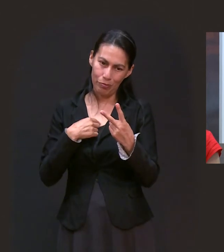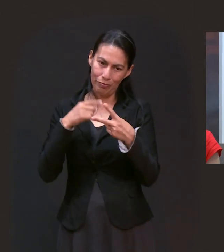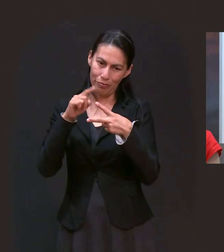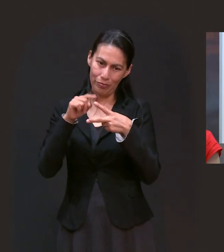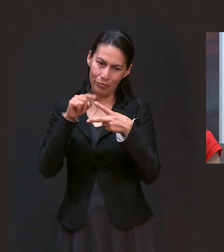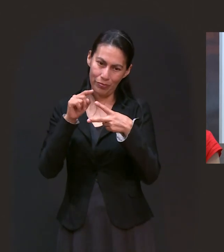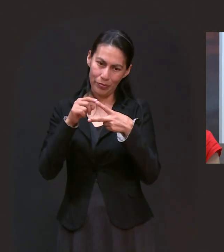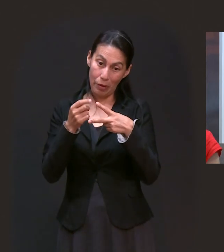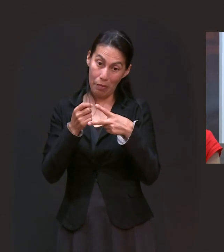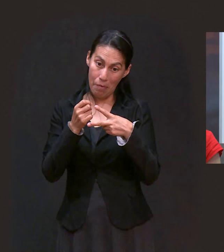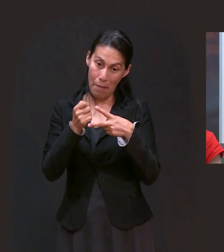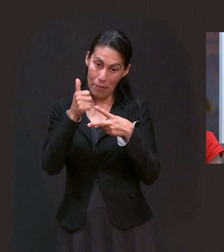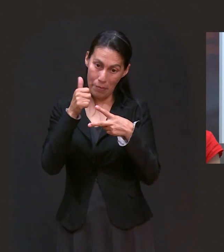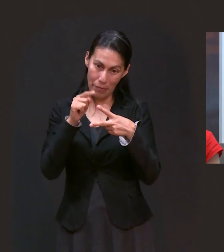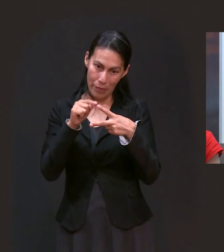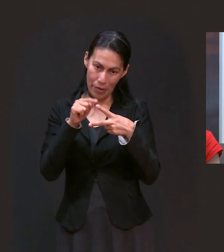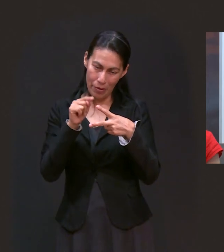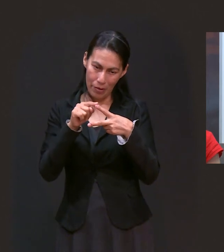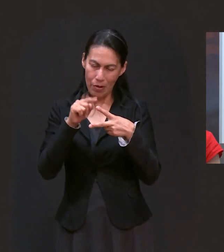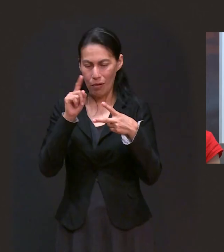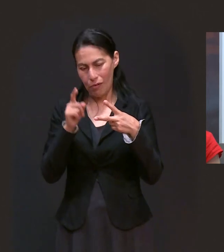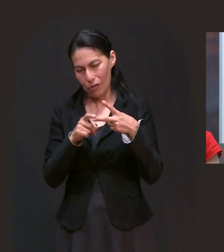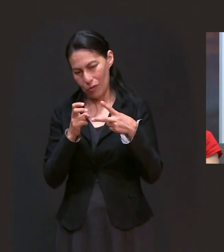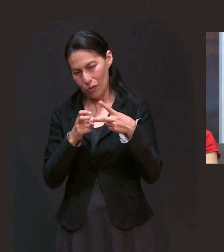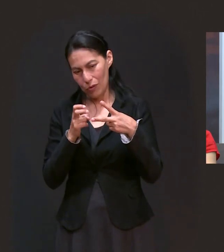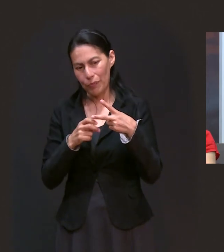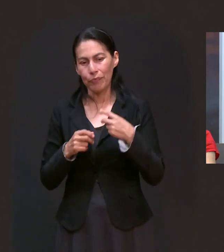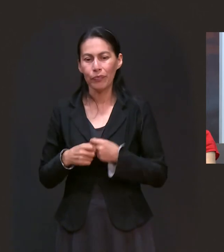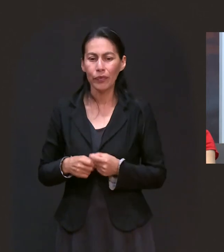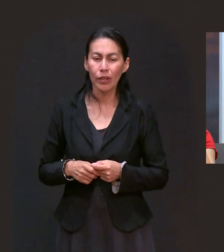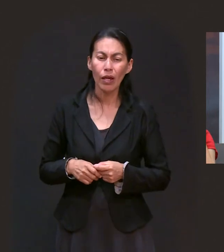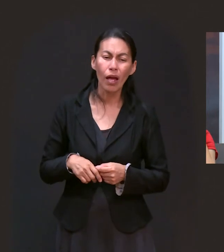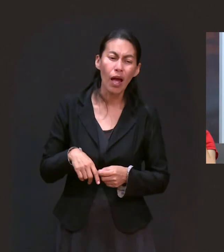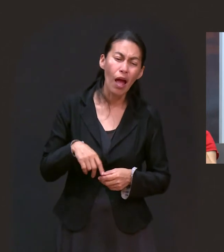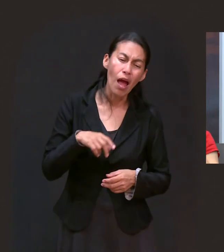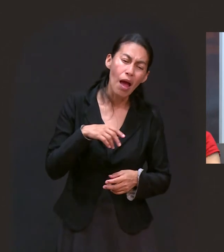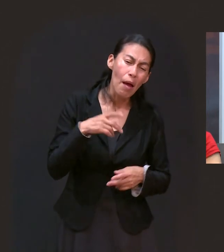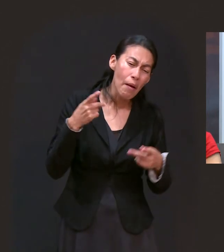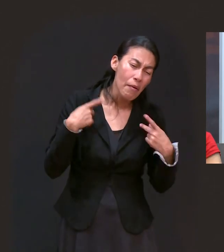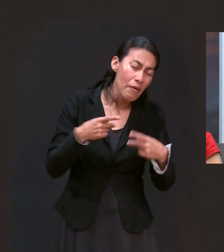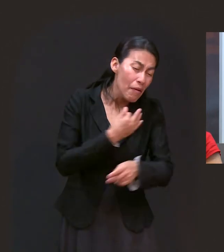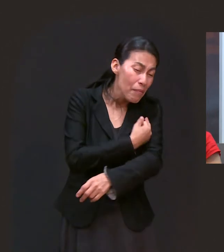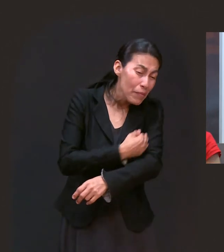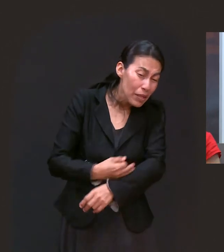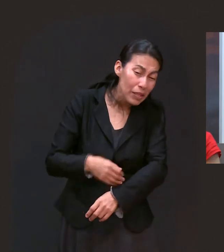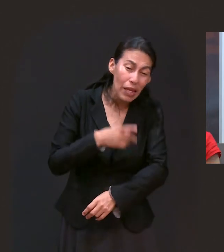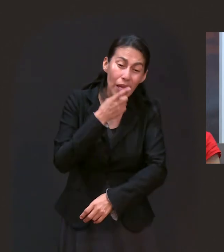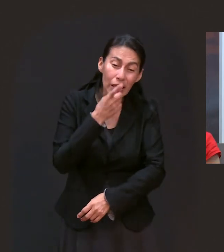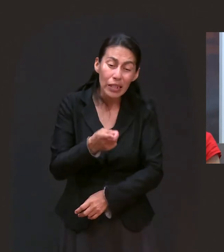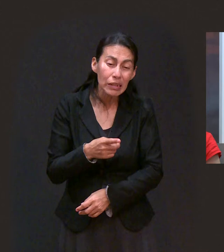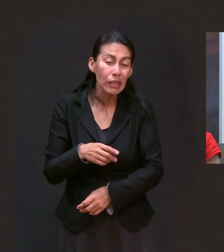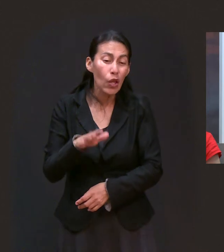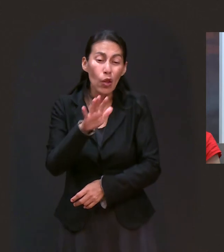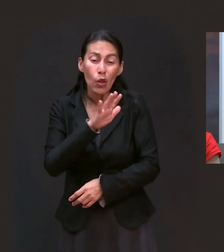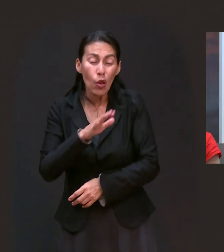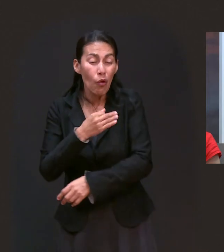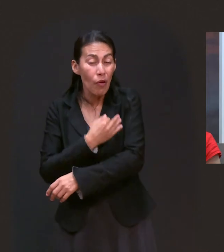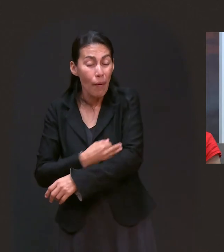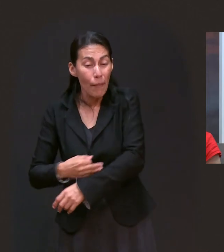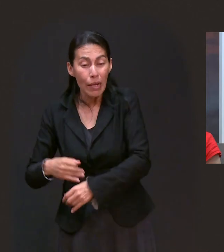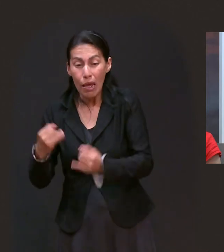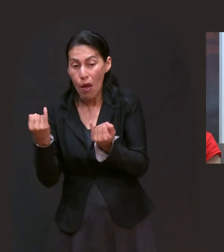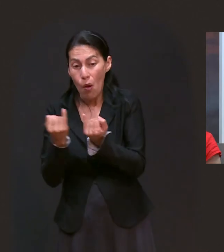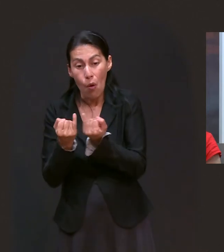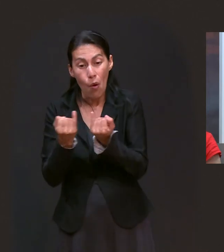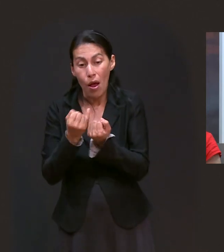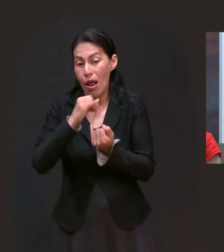cuantos dedos y generalmente el primogénito continúa el linaje con una japonesa la cultura todo